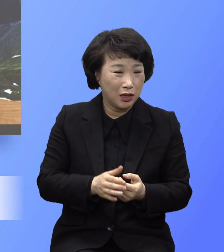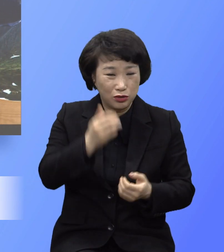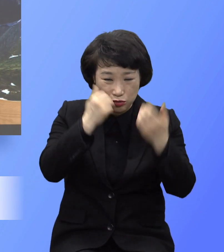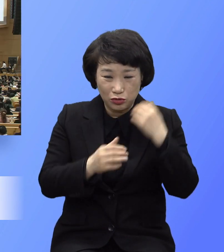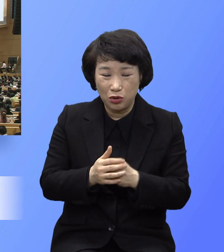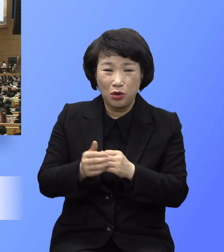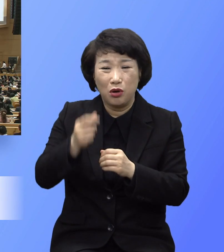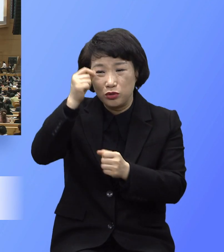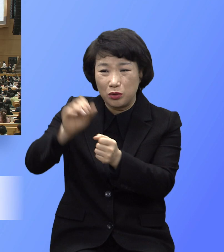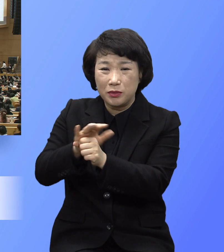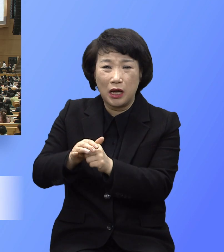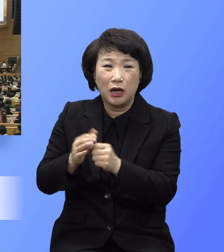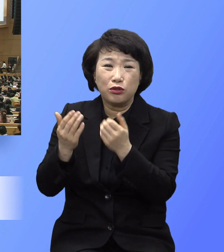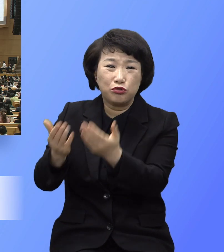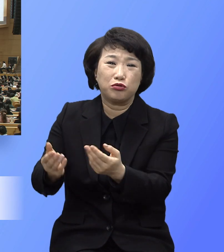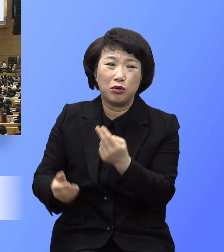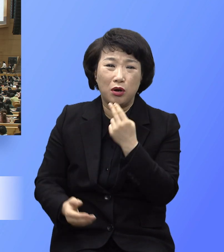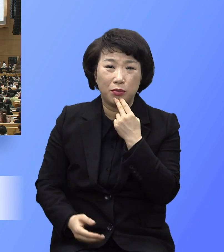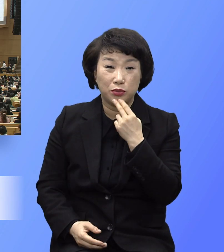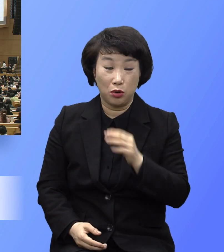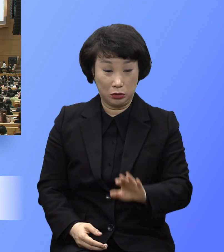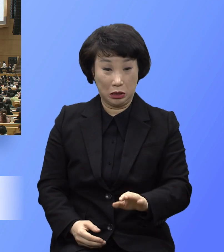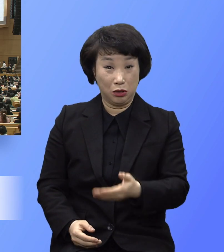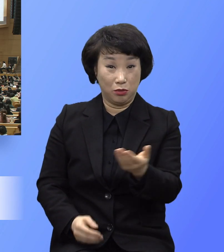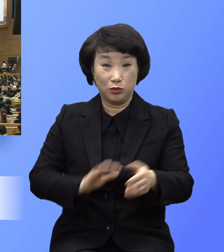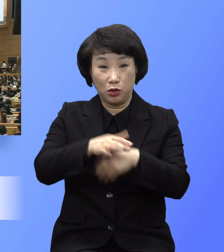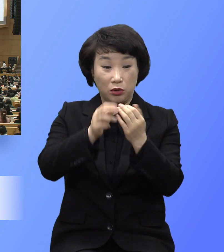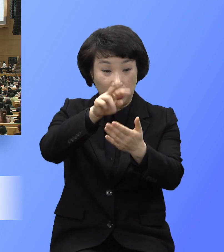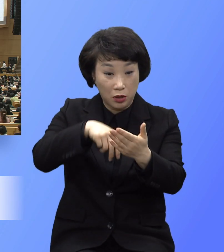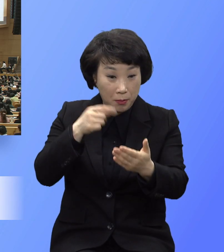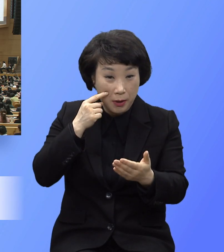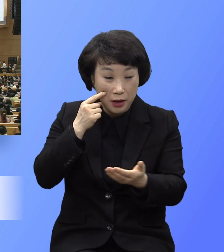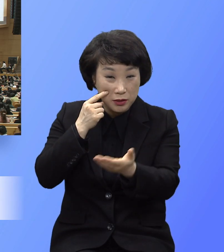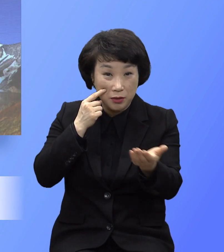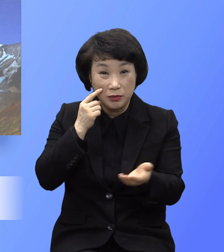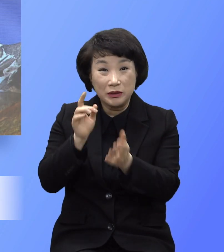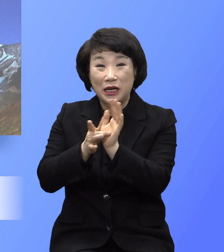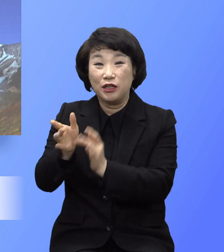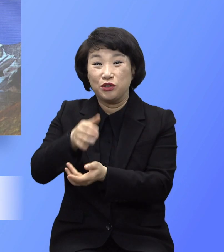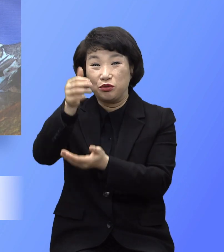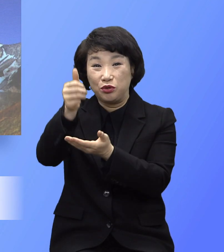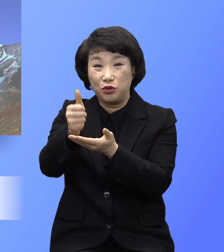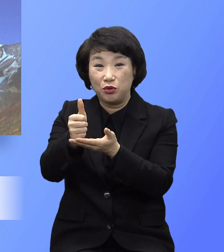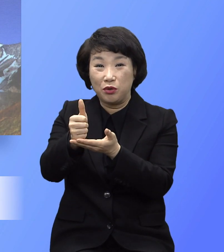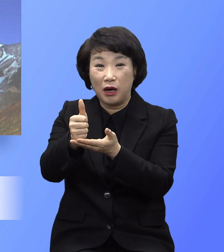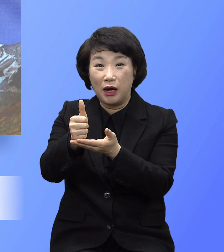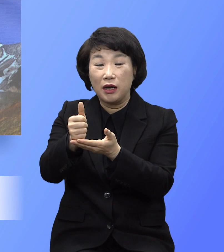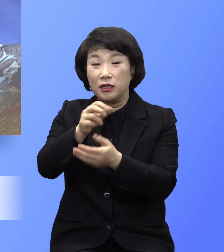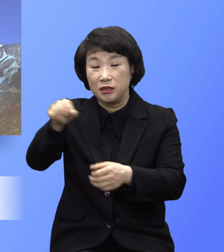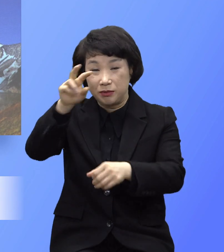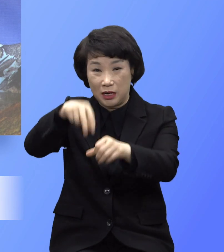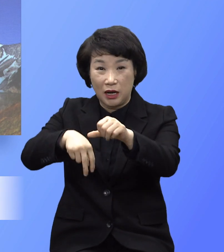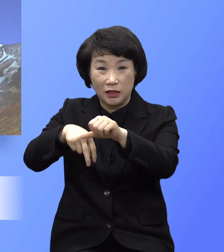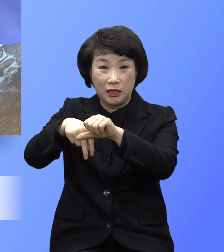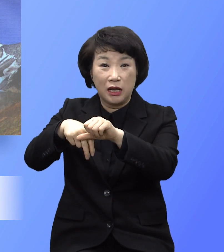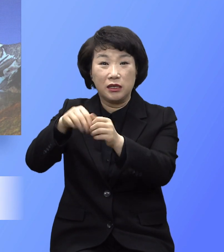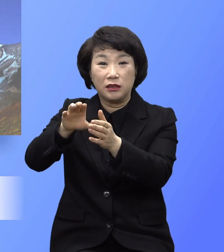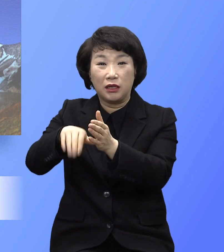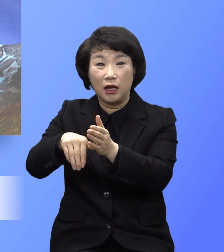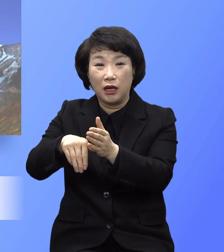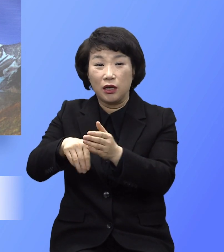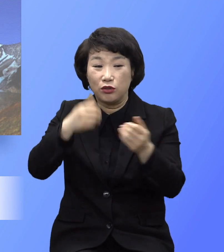여지가 없이. 근데 성경을 읽어보세요. 여러분, 예수 그리스도가 그가 십자가에 달릴